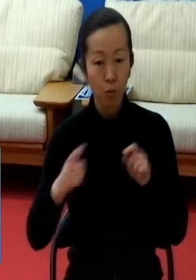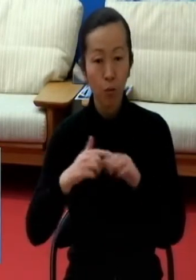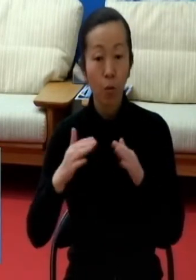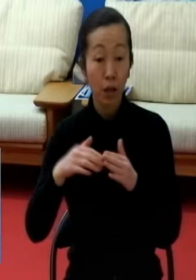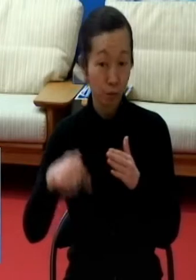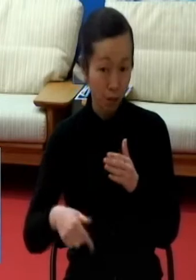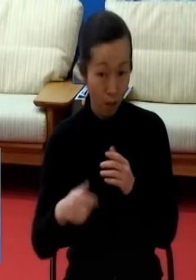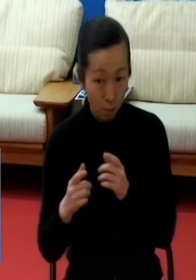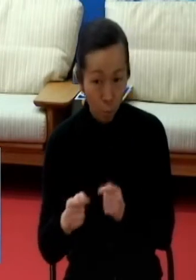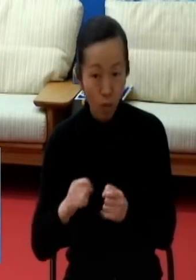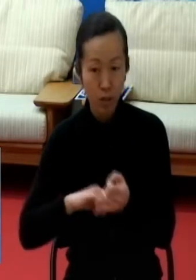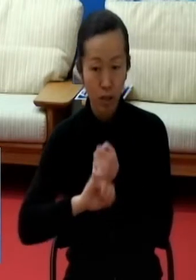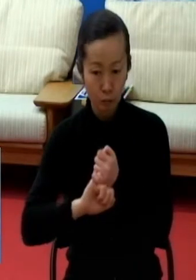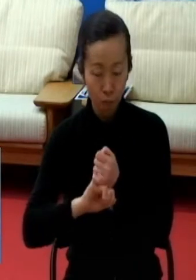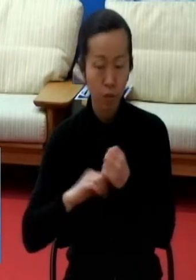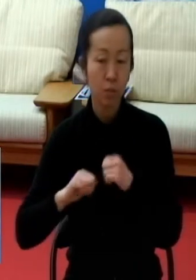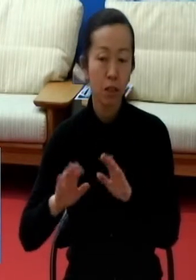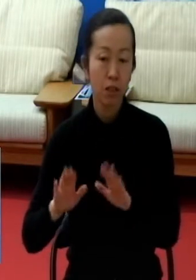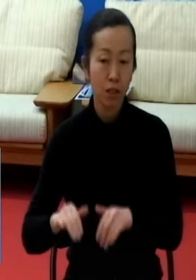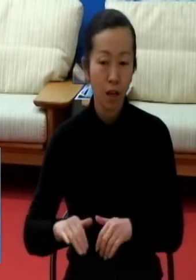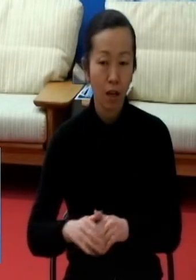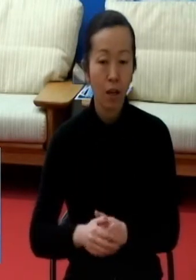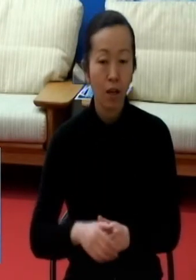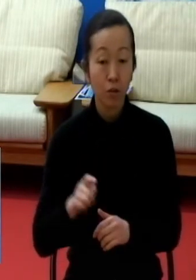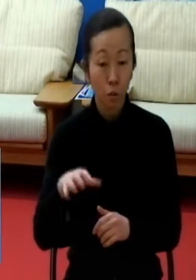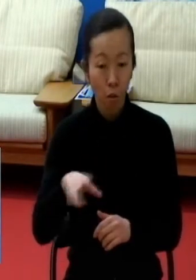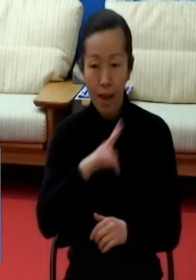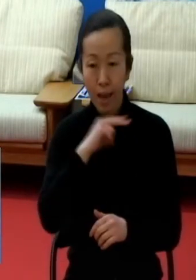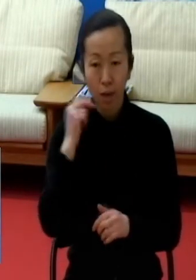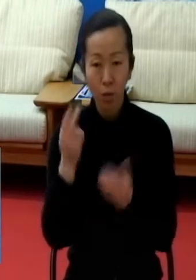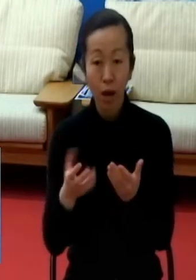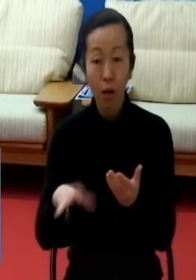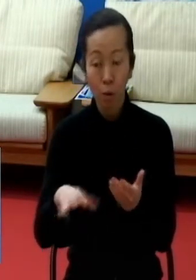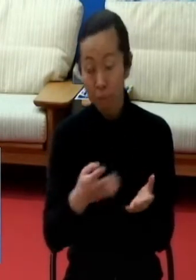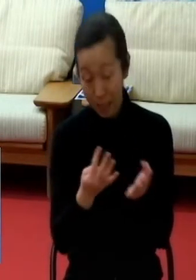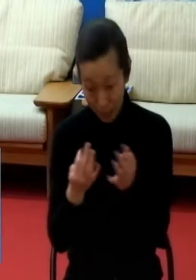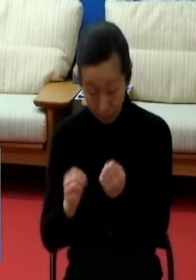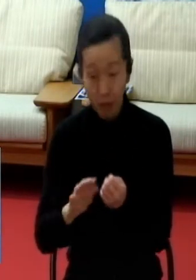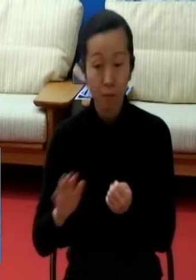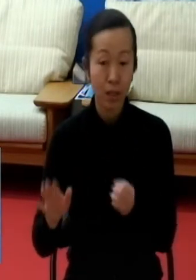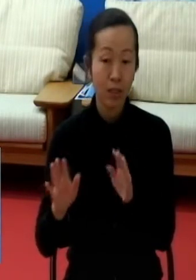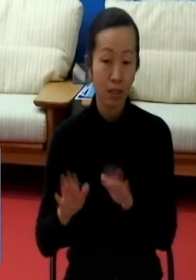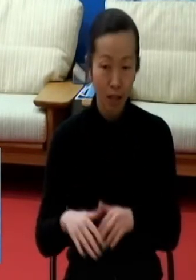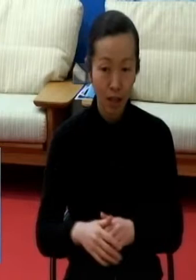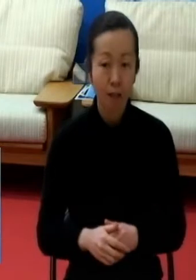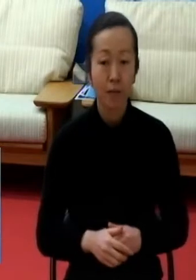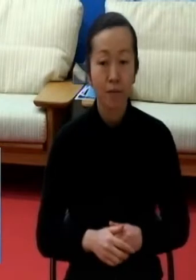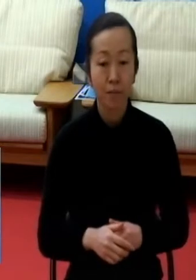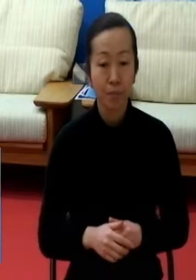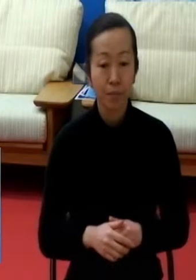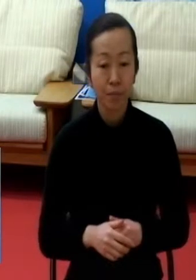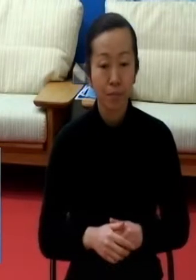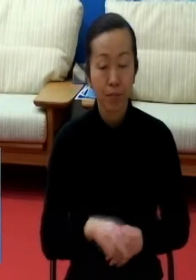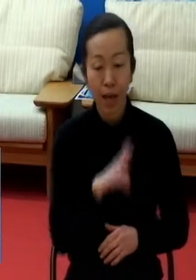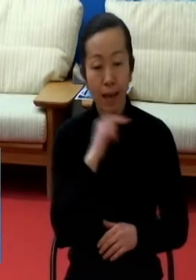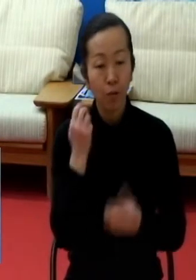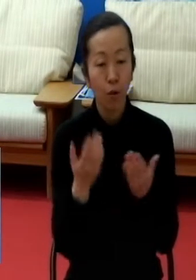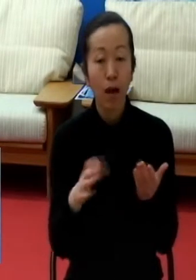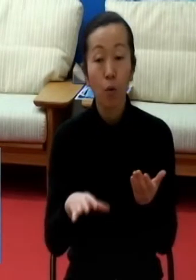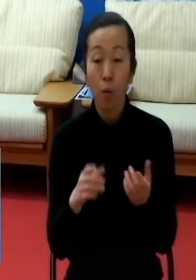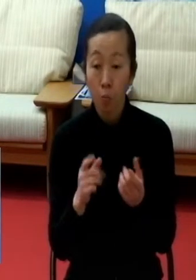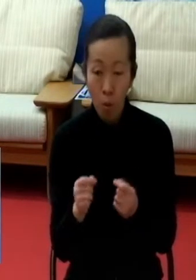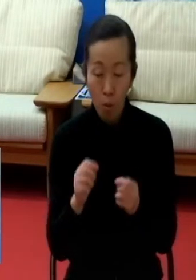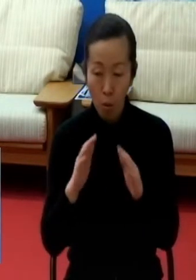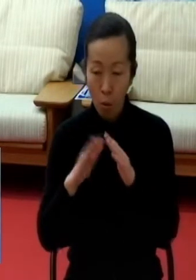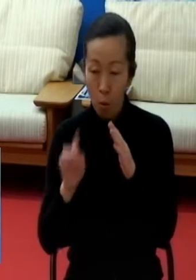일본 거기는 영어 학교가 참 많더라고요. そこには英語の学校がたくさんありました。 그 영어 학교도 방문하고 英語の学校も